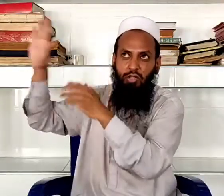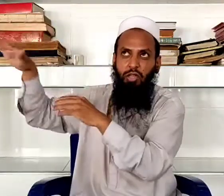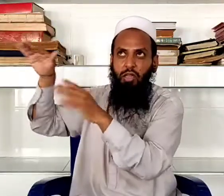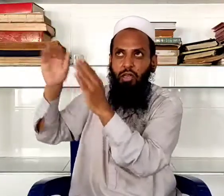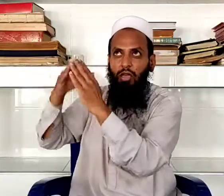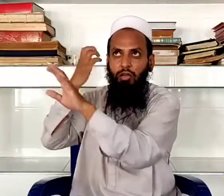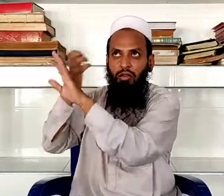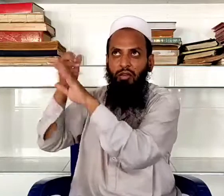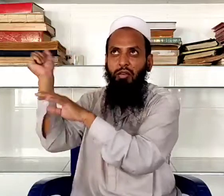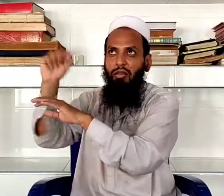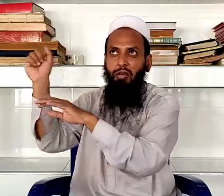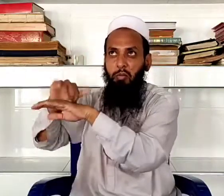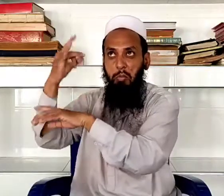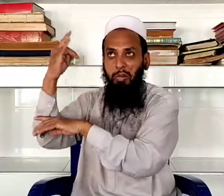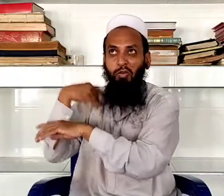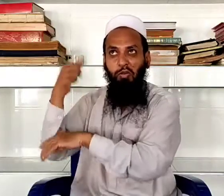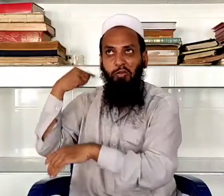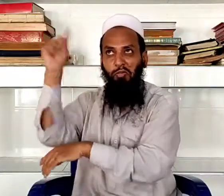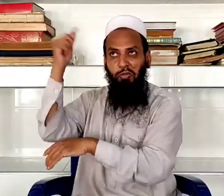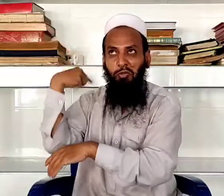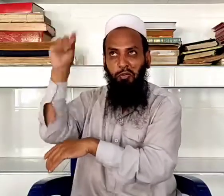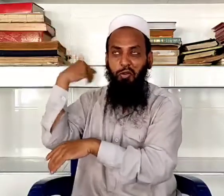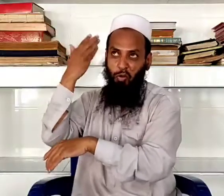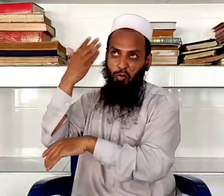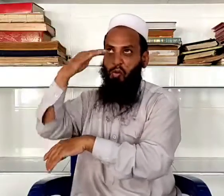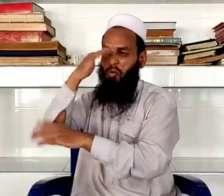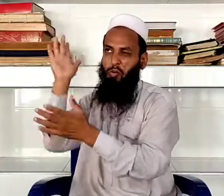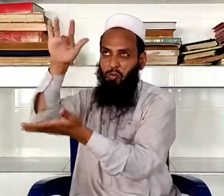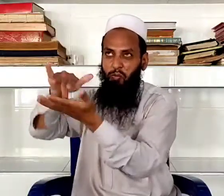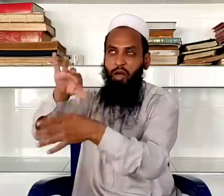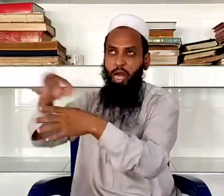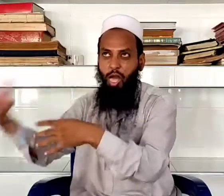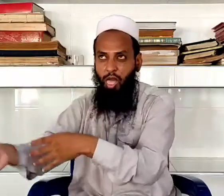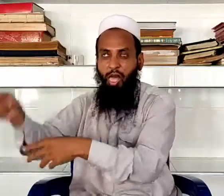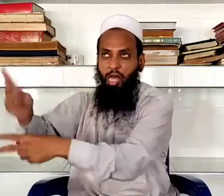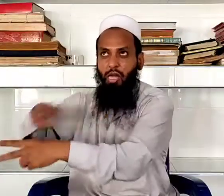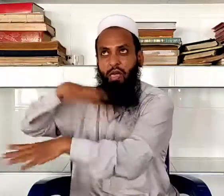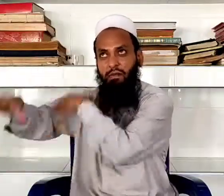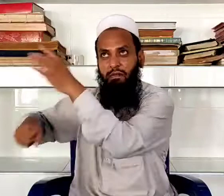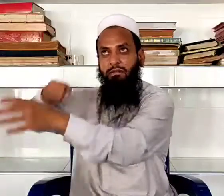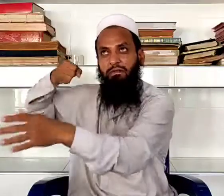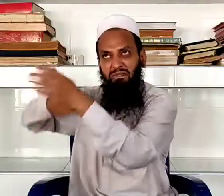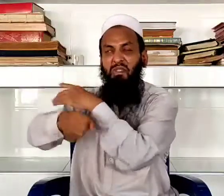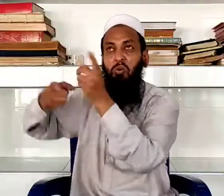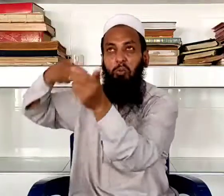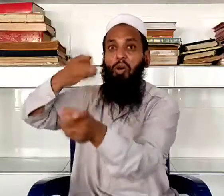تعالی عنہ دی کچھ لونڈیاں نے جنہاں وچ اولاد ہوئی انہاں نوں امہات ال